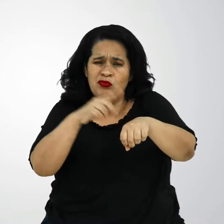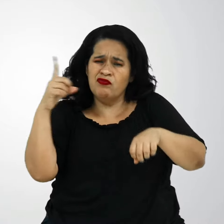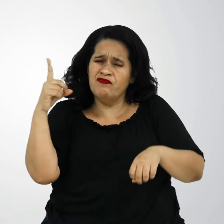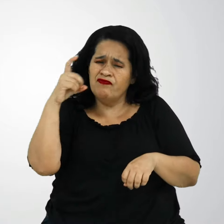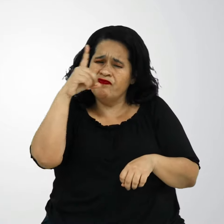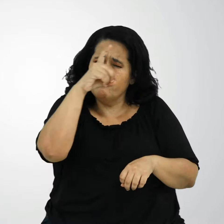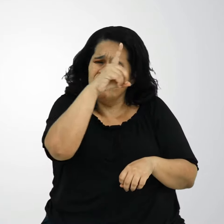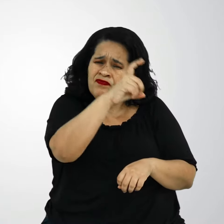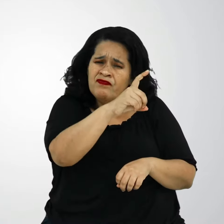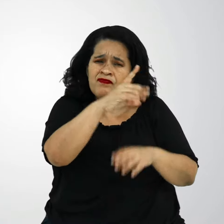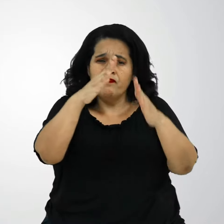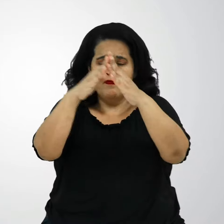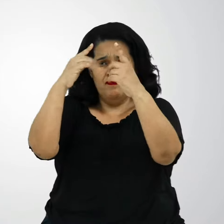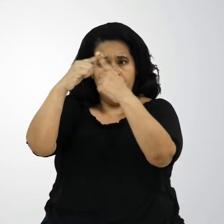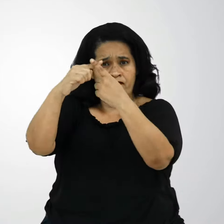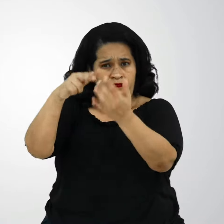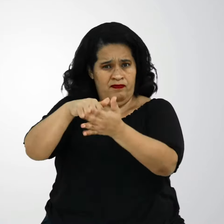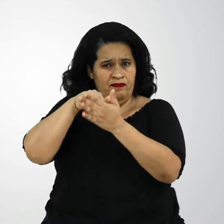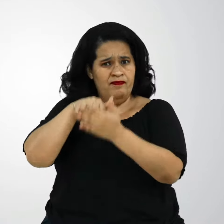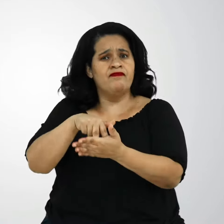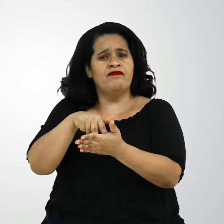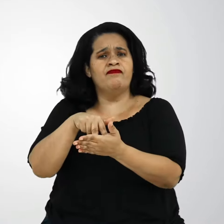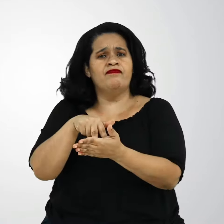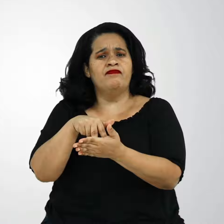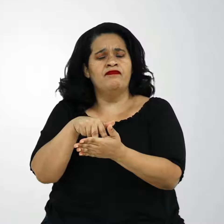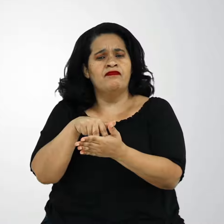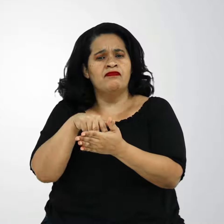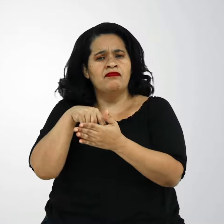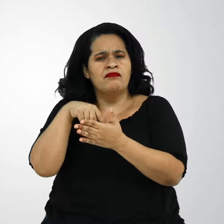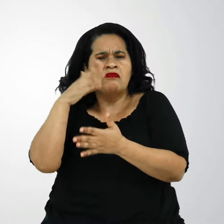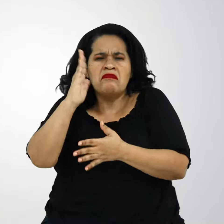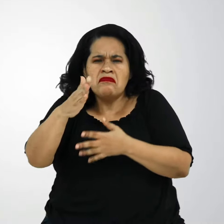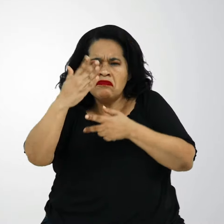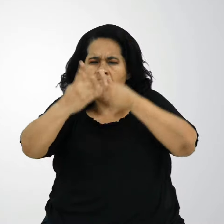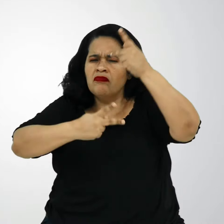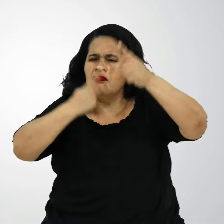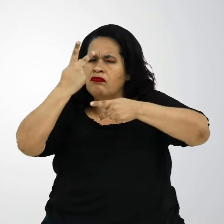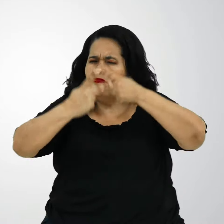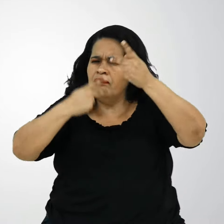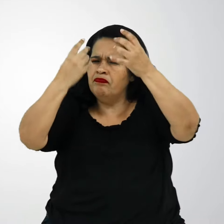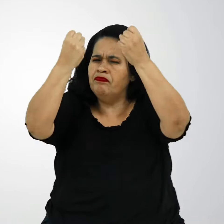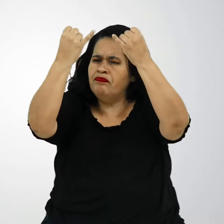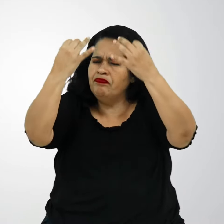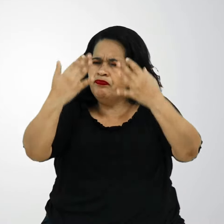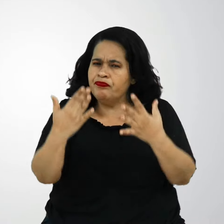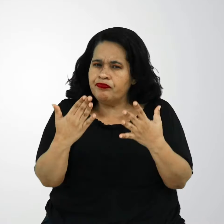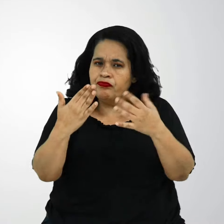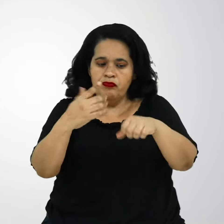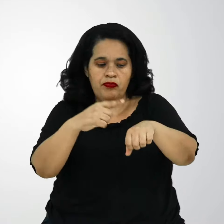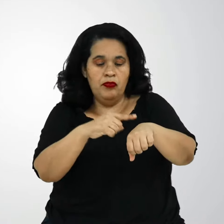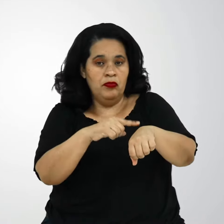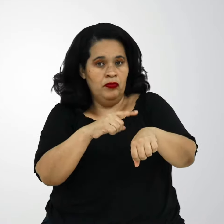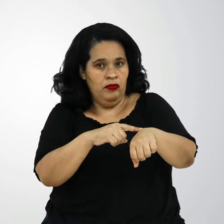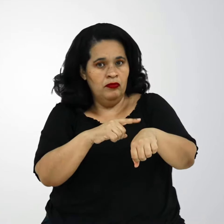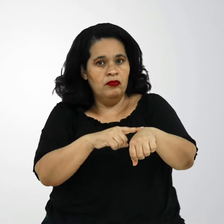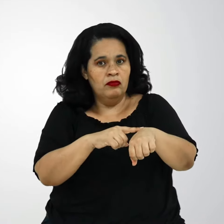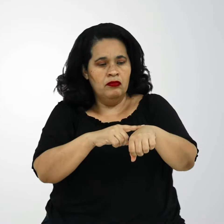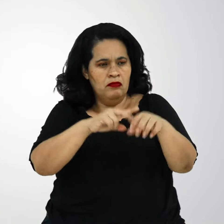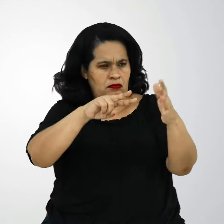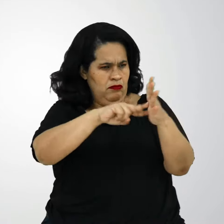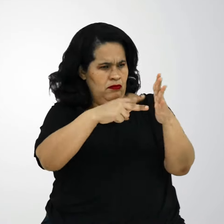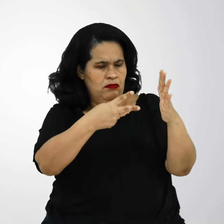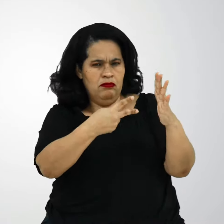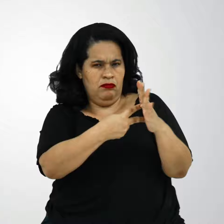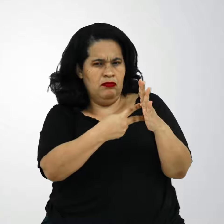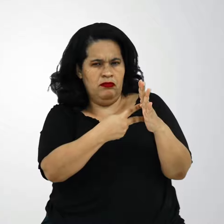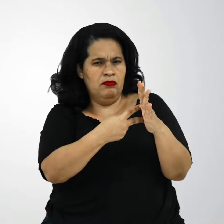Cristo suportar ali a grande tribulação. Então, como já dissemos, é um período que não é literal e não significa